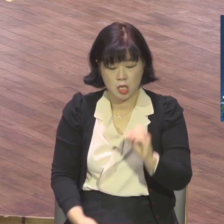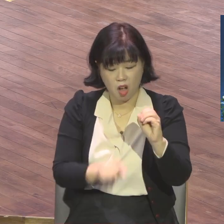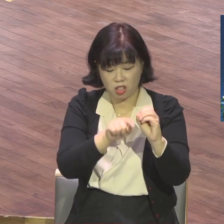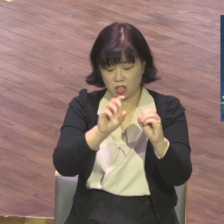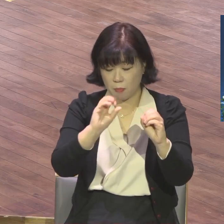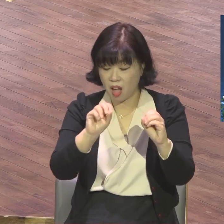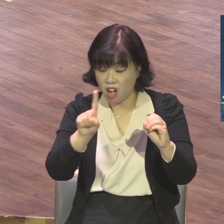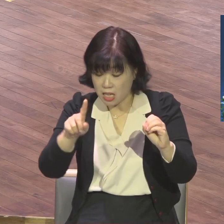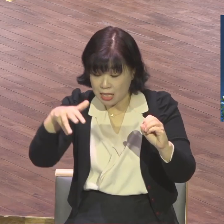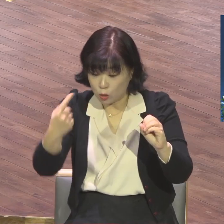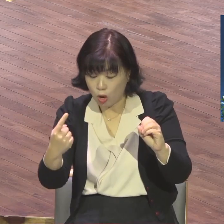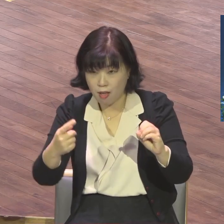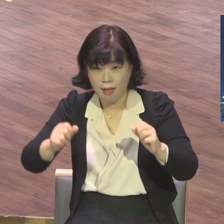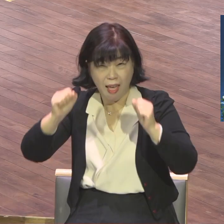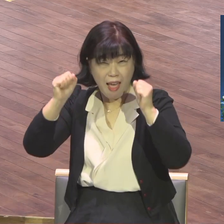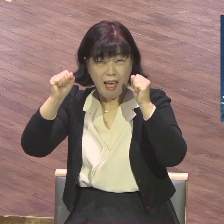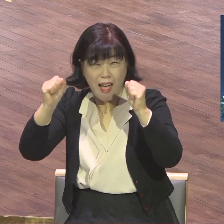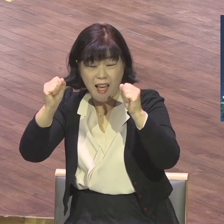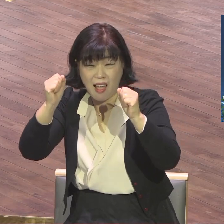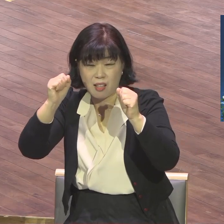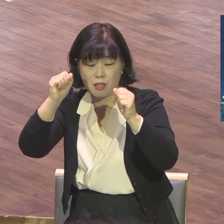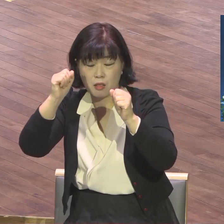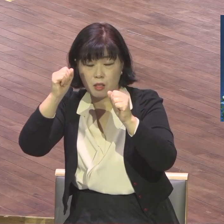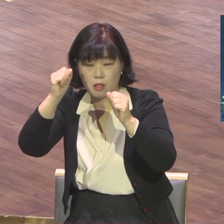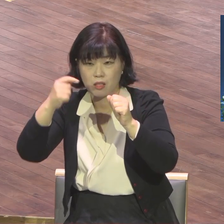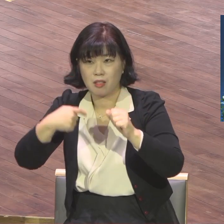0.01초라니까 이 손들 이게 딱 이렇게